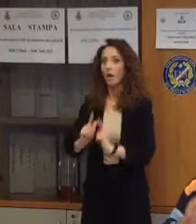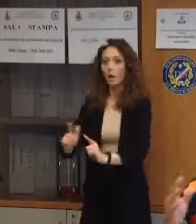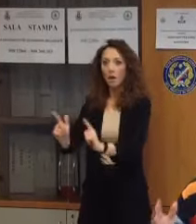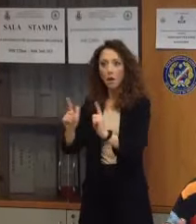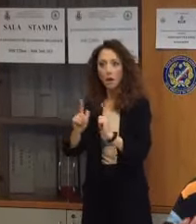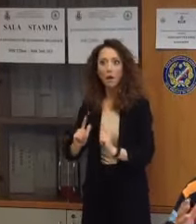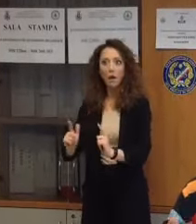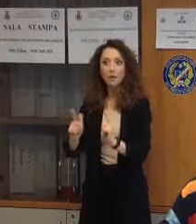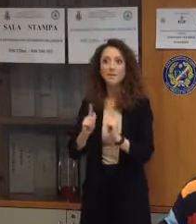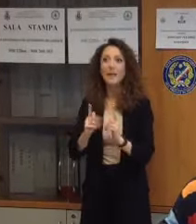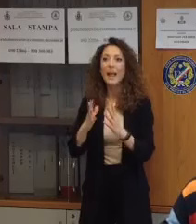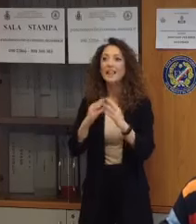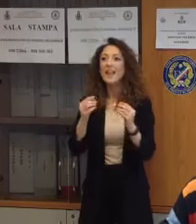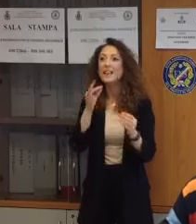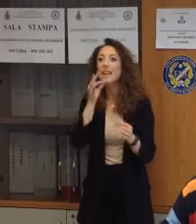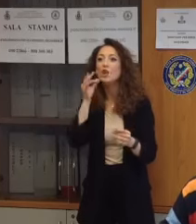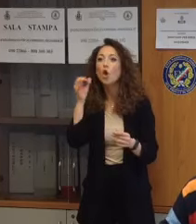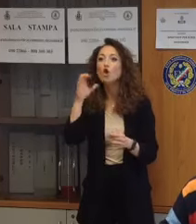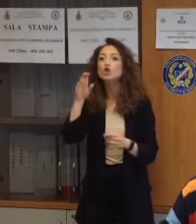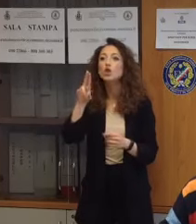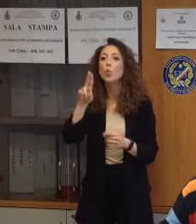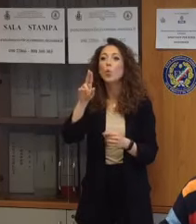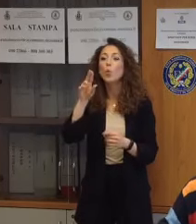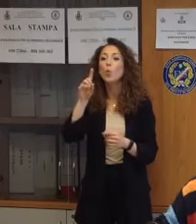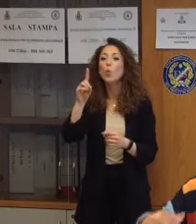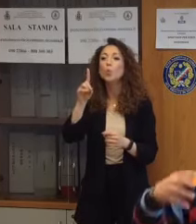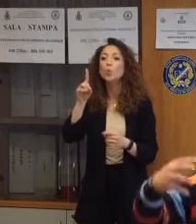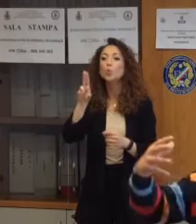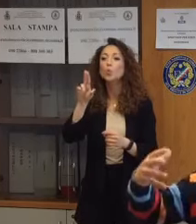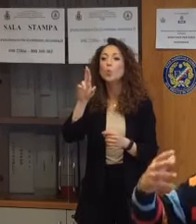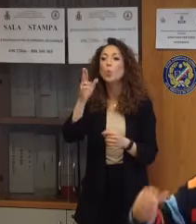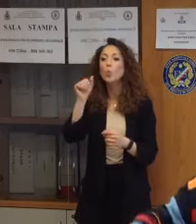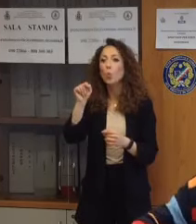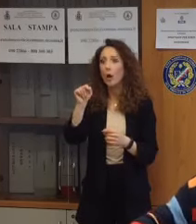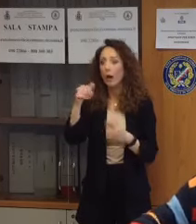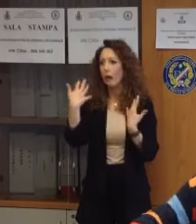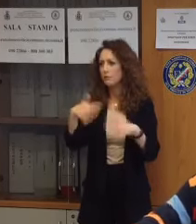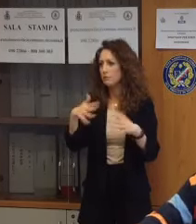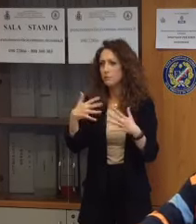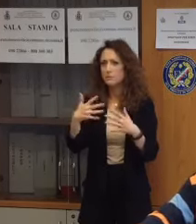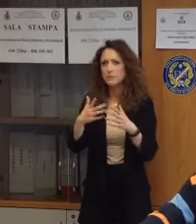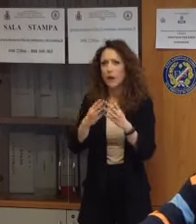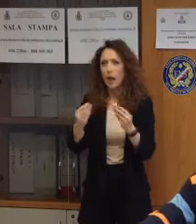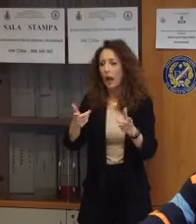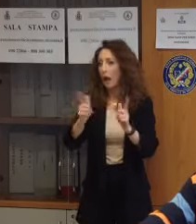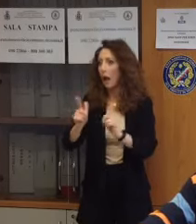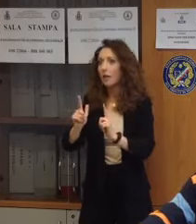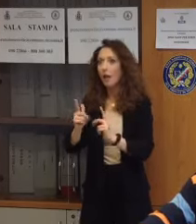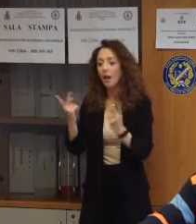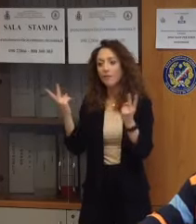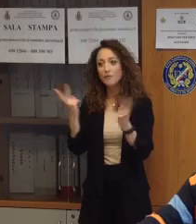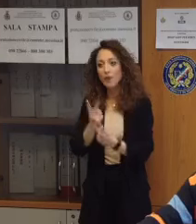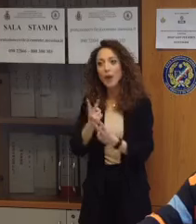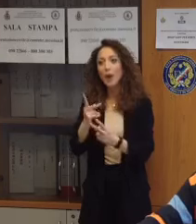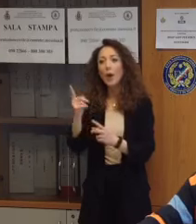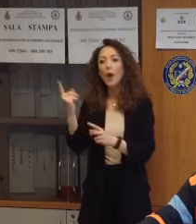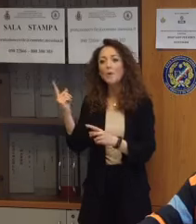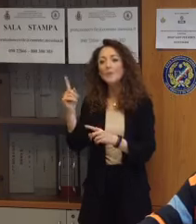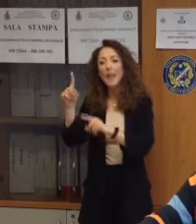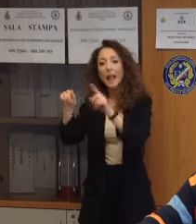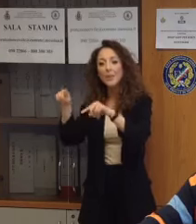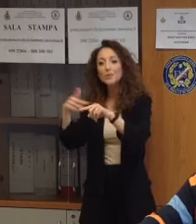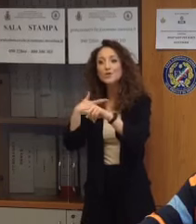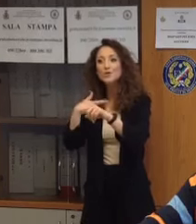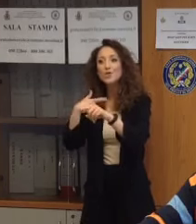tante cugiure con, devo dire che la fantasia anche dei nostri artisti,